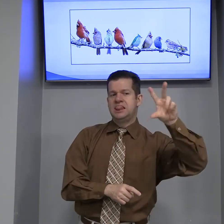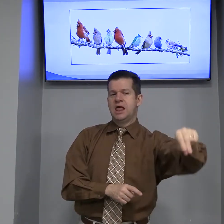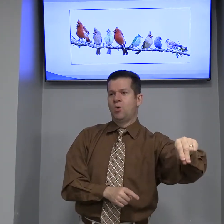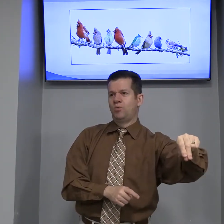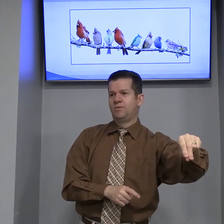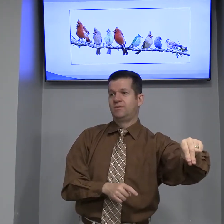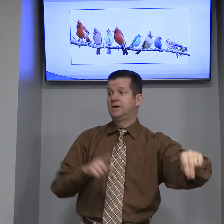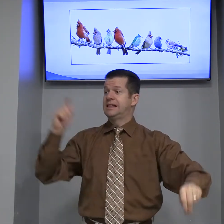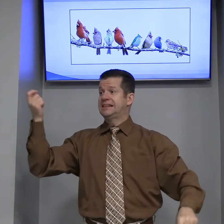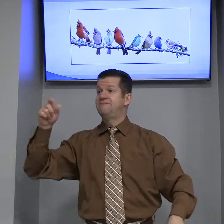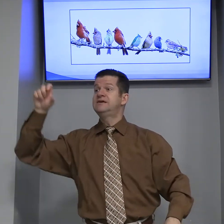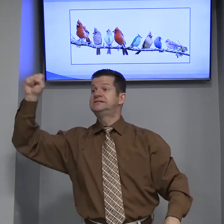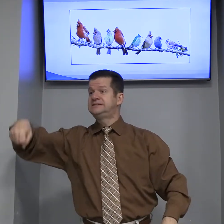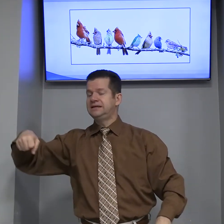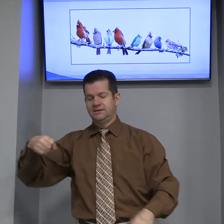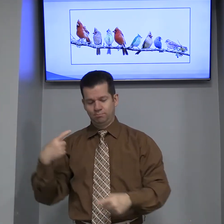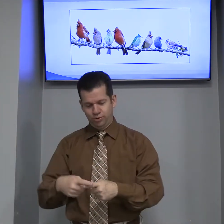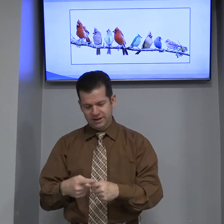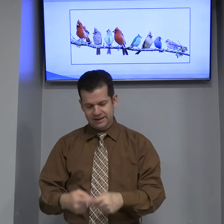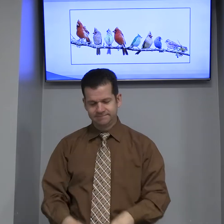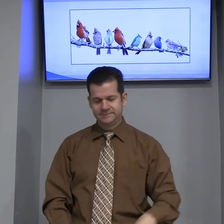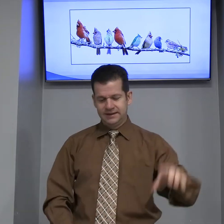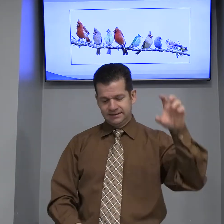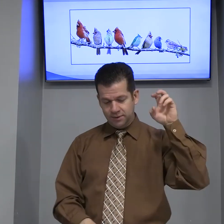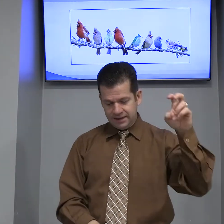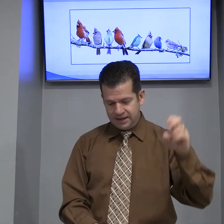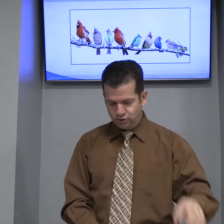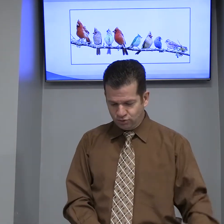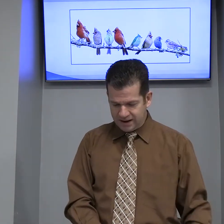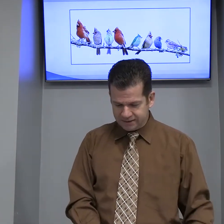não. Davi, sim. Por quê? Então, em quinto lugar,